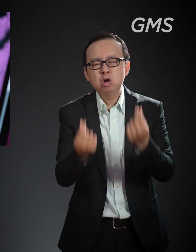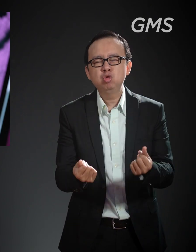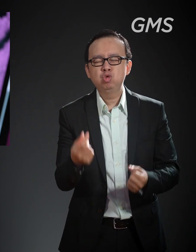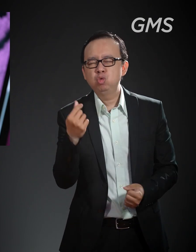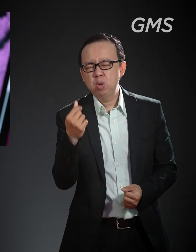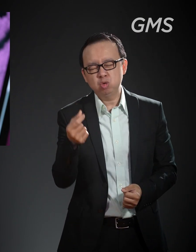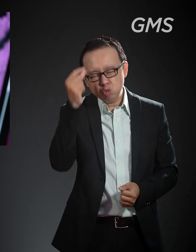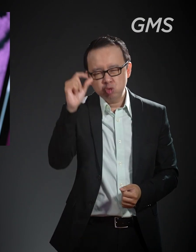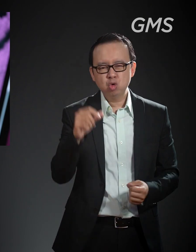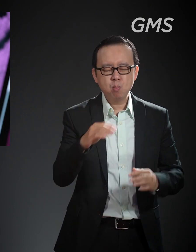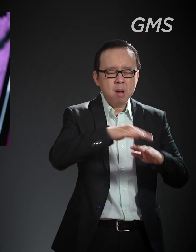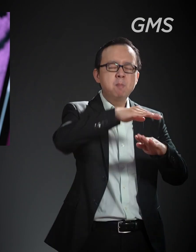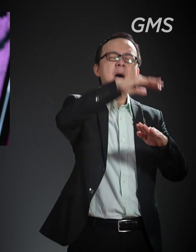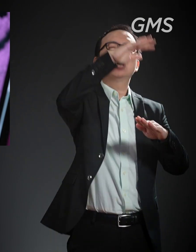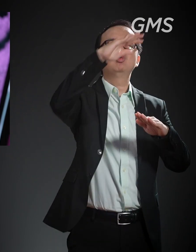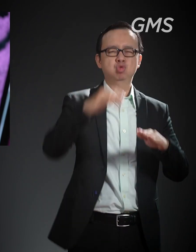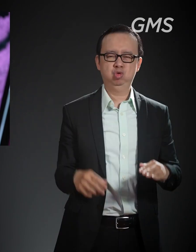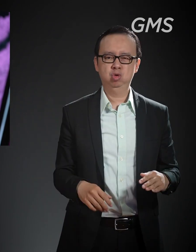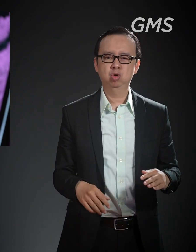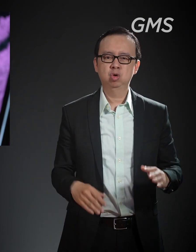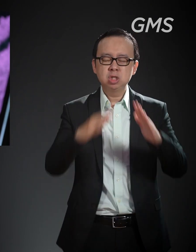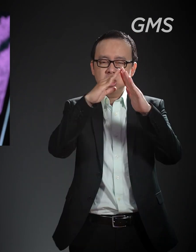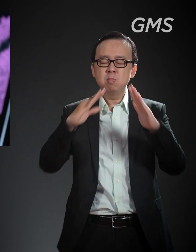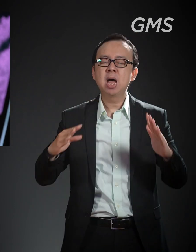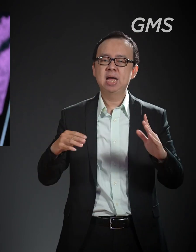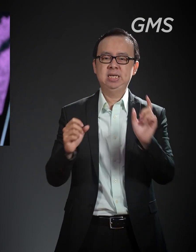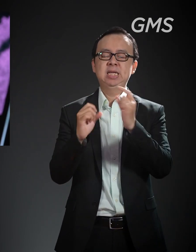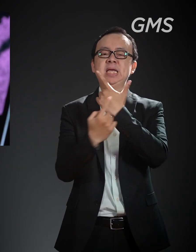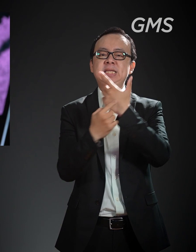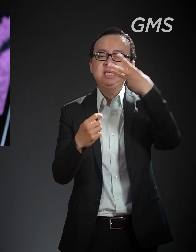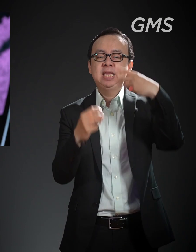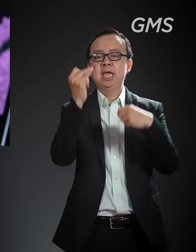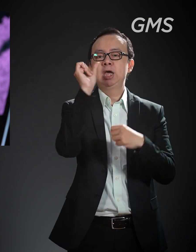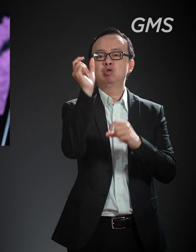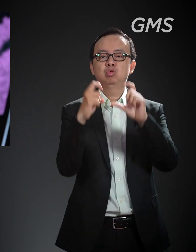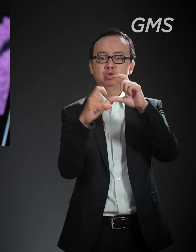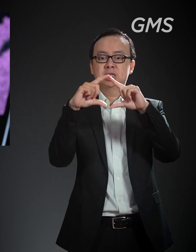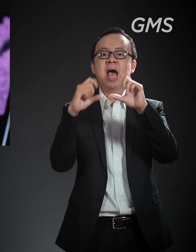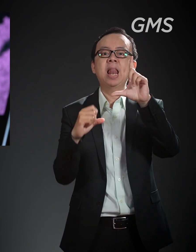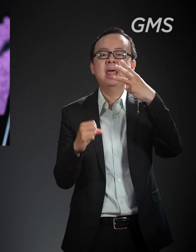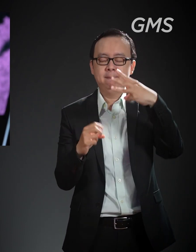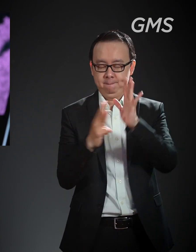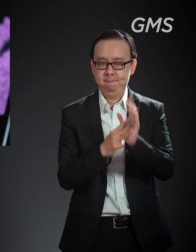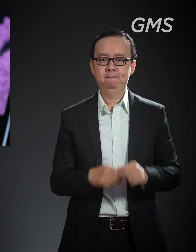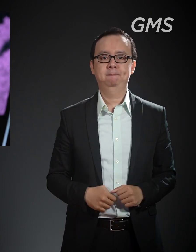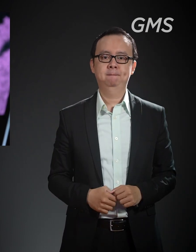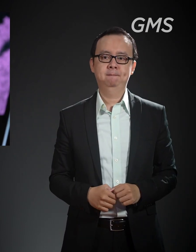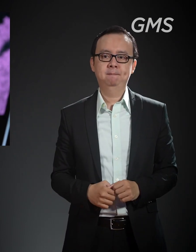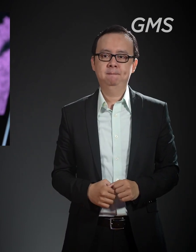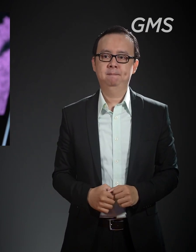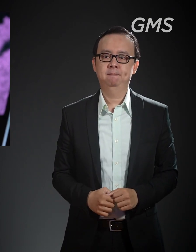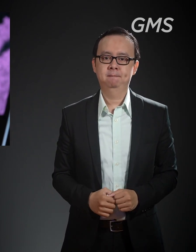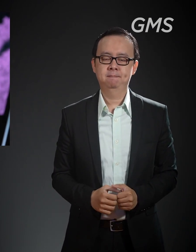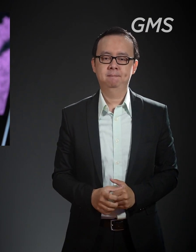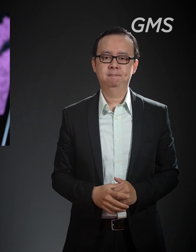Dan gereja Yerusalem itu membutuhkan bantuan secara finansil. Apalagi menjadi pusat kebangunan rohani. Dan mereka memberi makan begitu